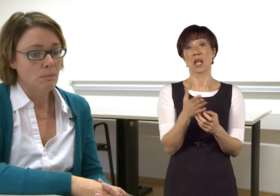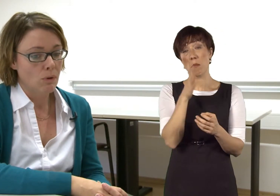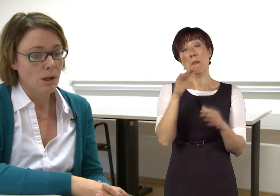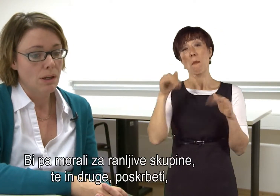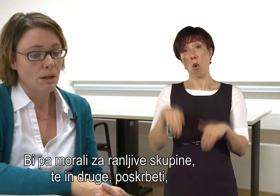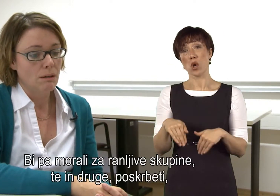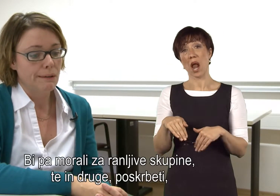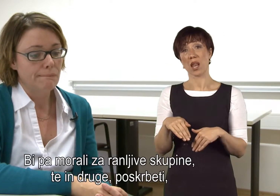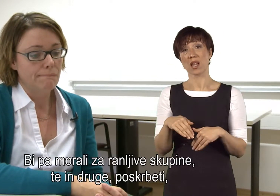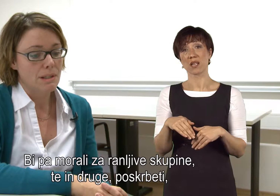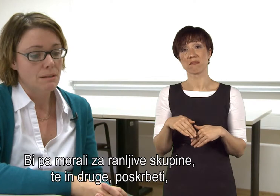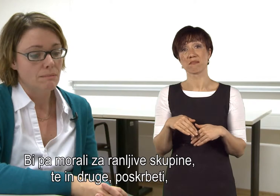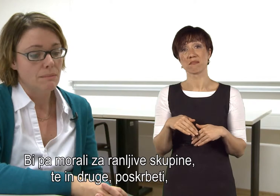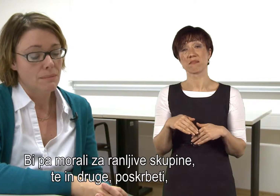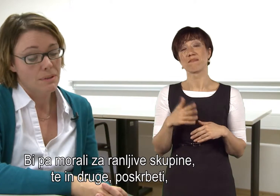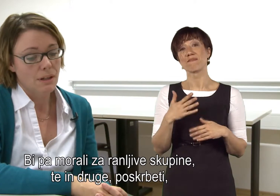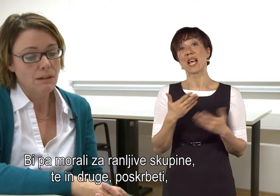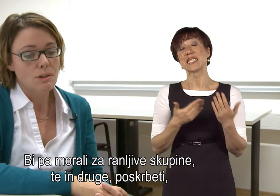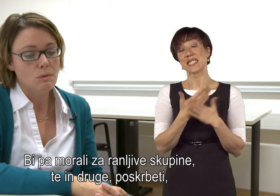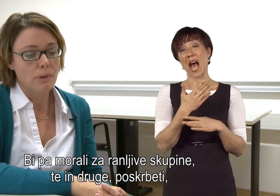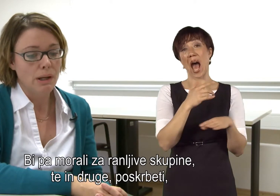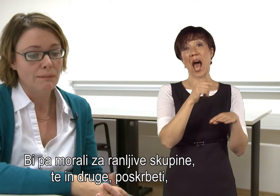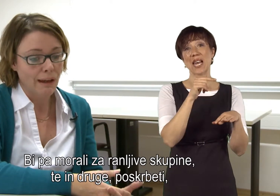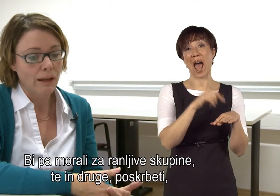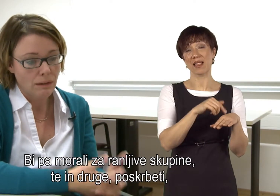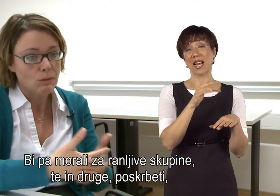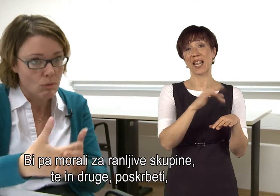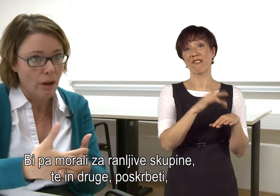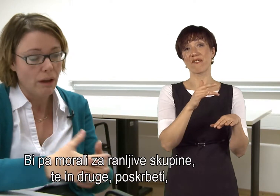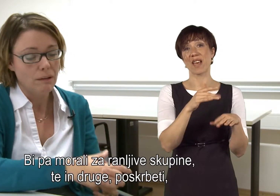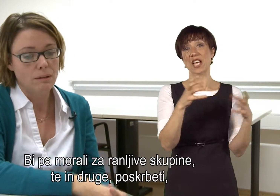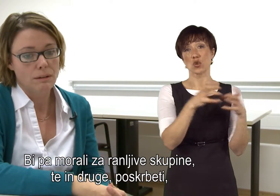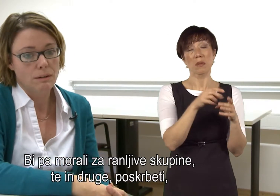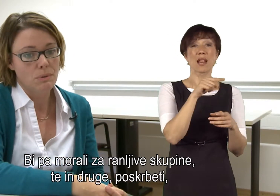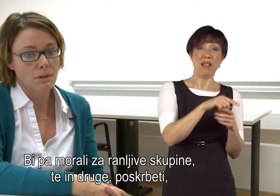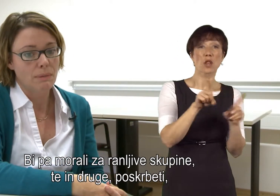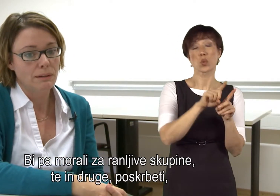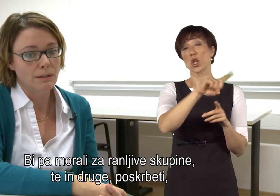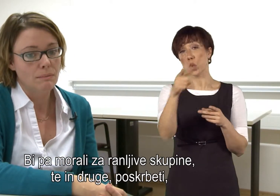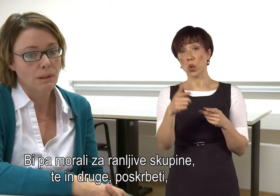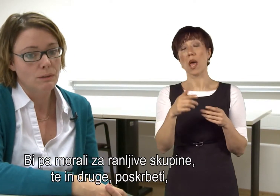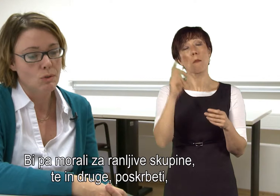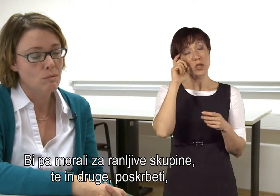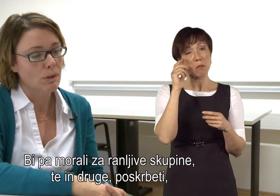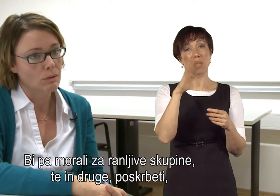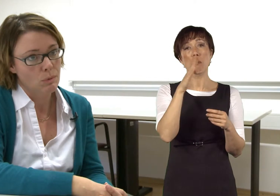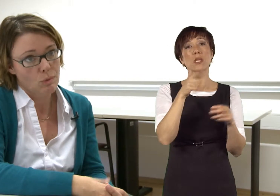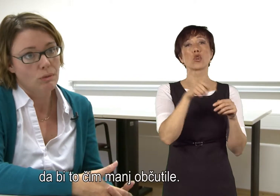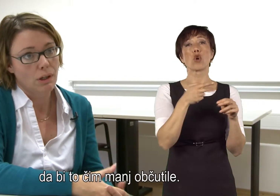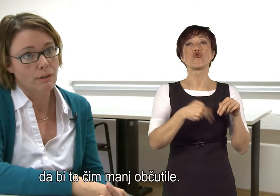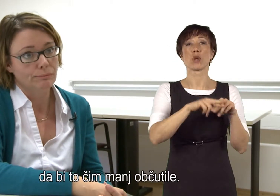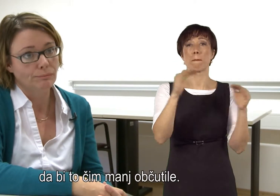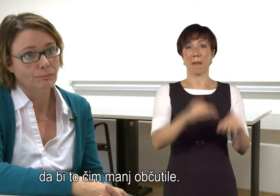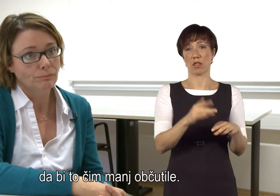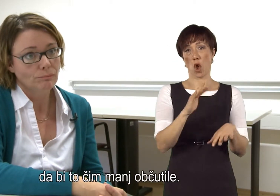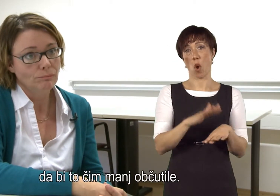bi pa morali za ranljive skupine te in druge poskrbeti, da bi to čim manj